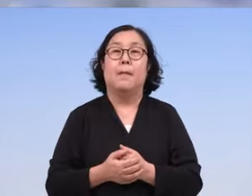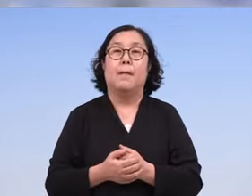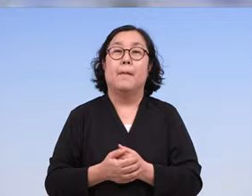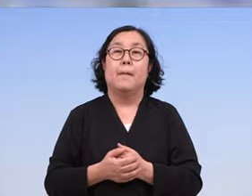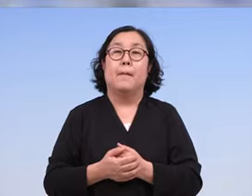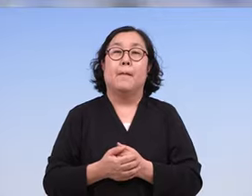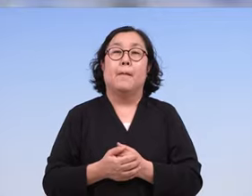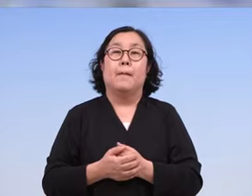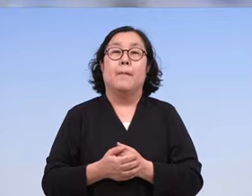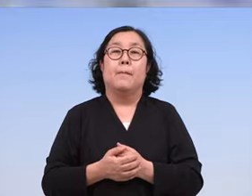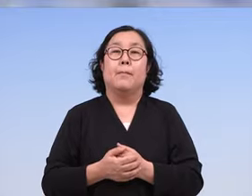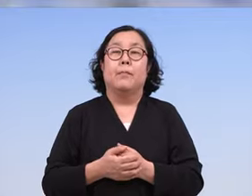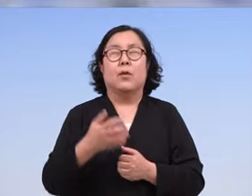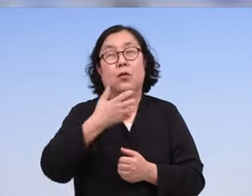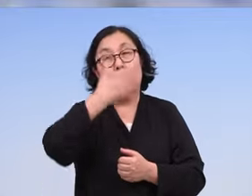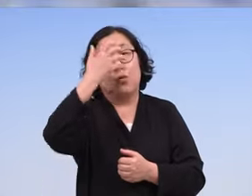그러더라고요.